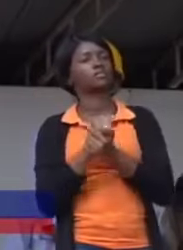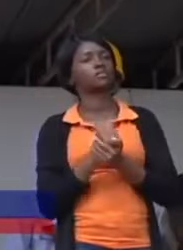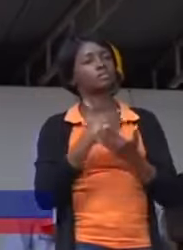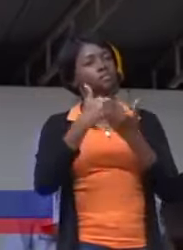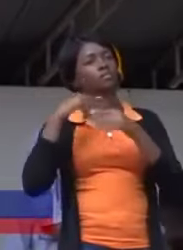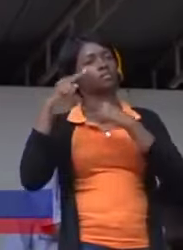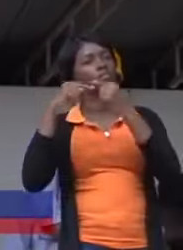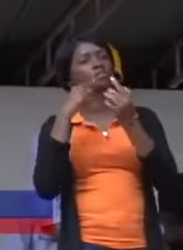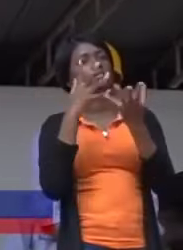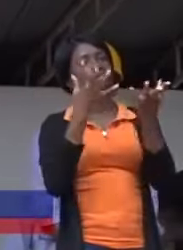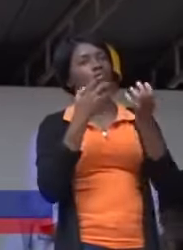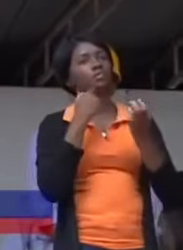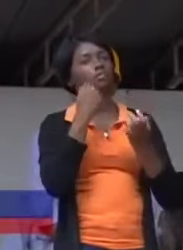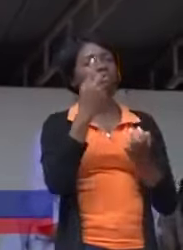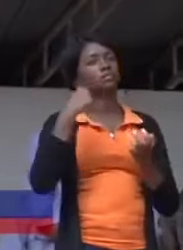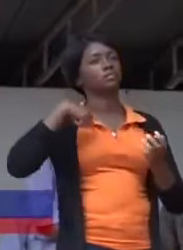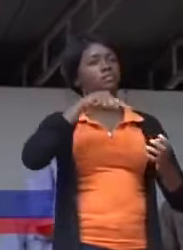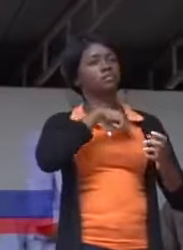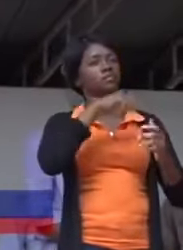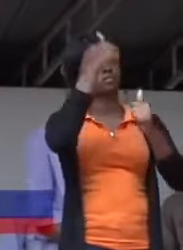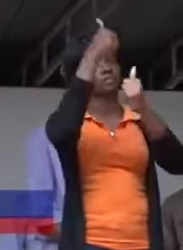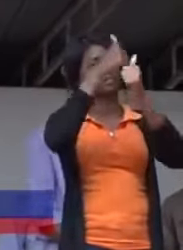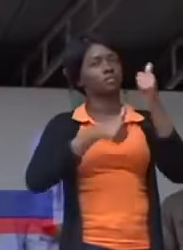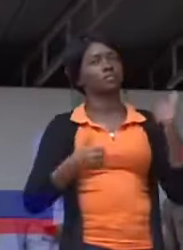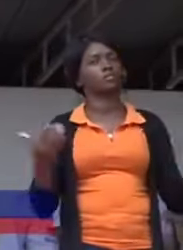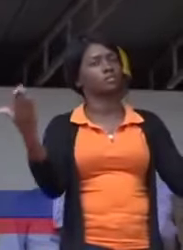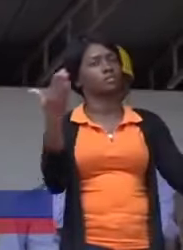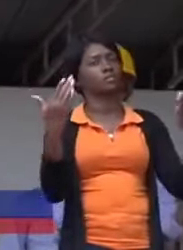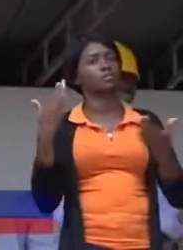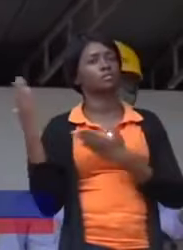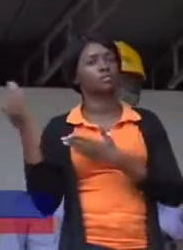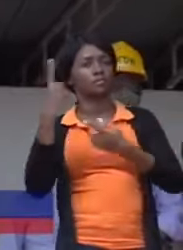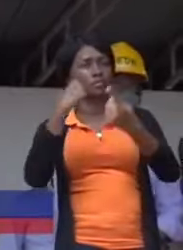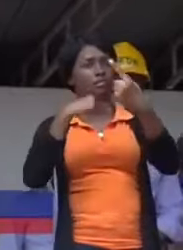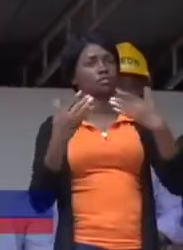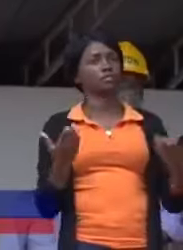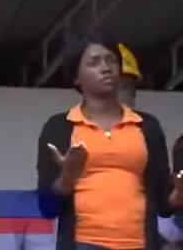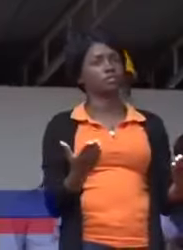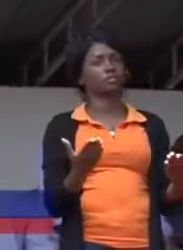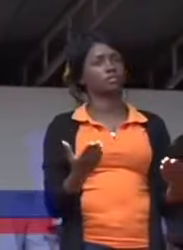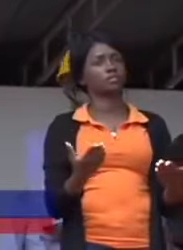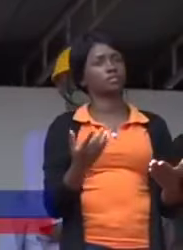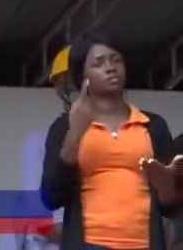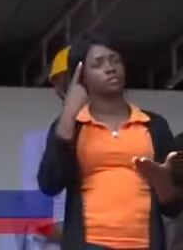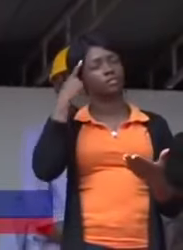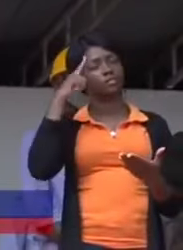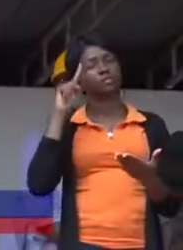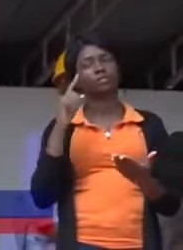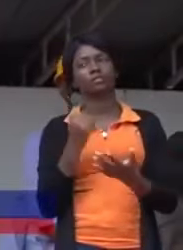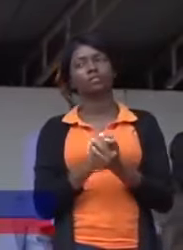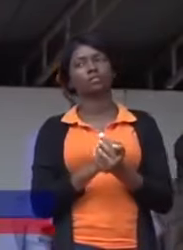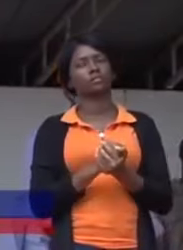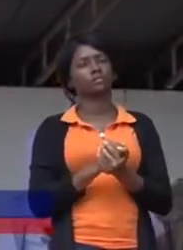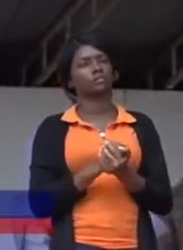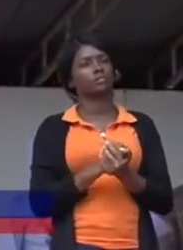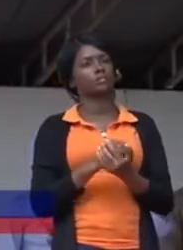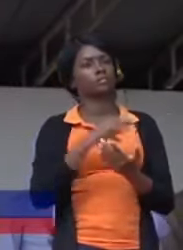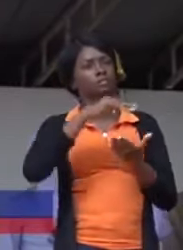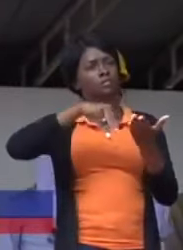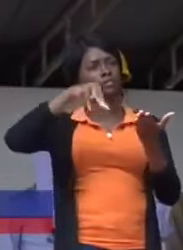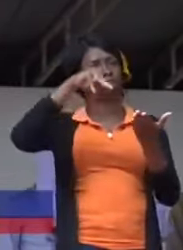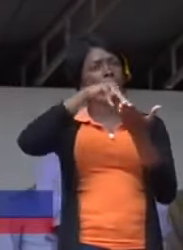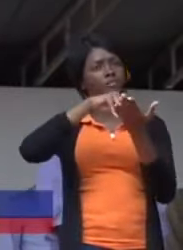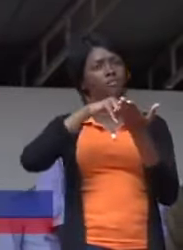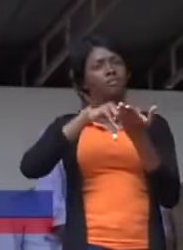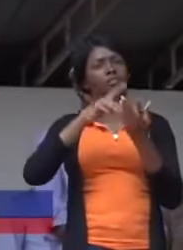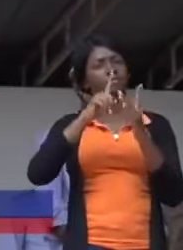dit nous chaque qui là. Moi vinn là, m'vinn inaugurer centrale, ça veut dire m'vinn